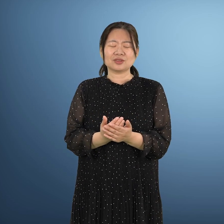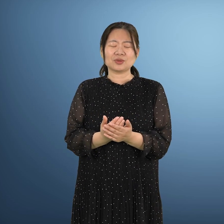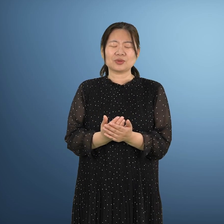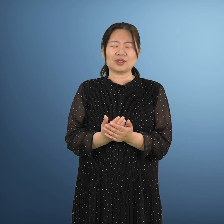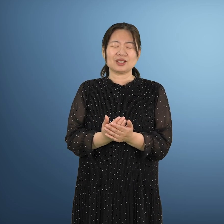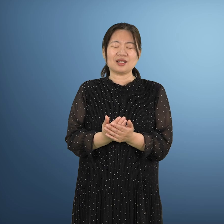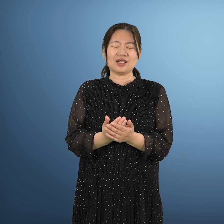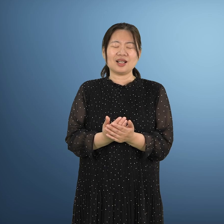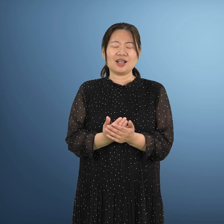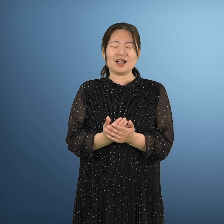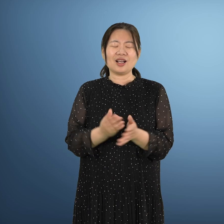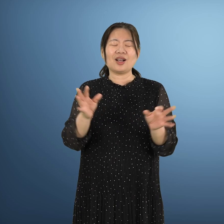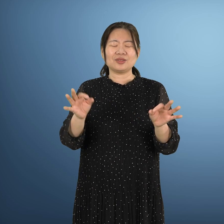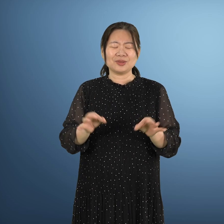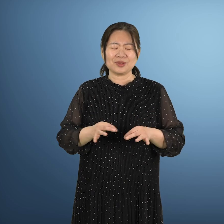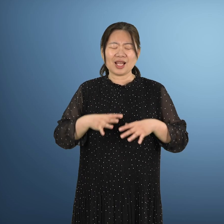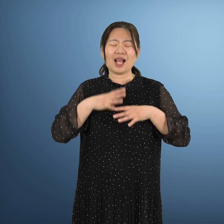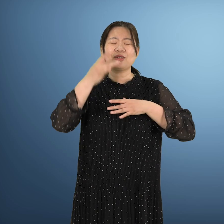경이로움보다,